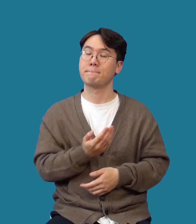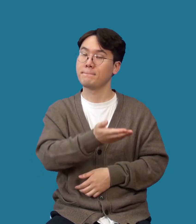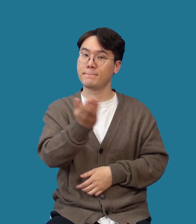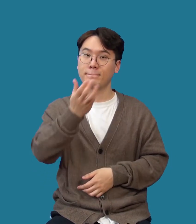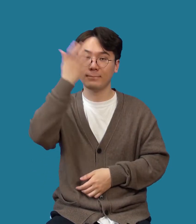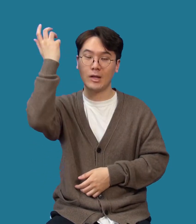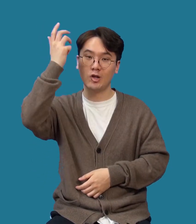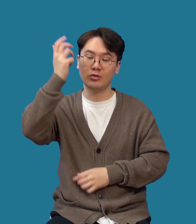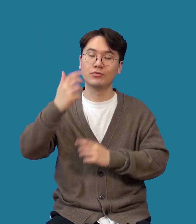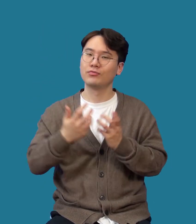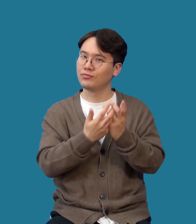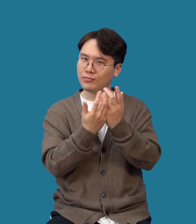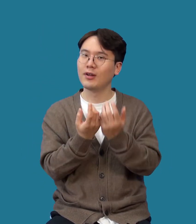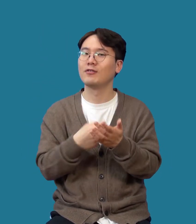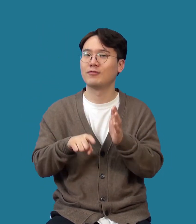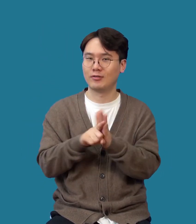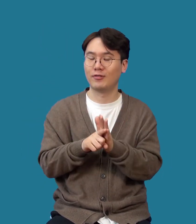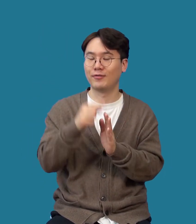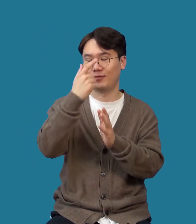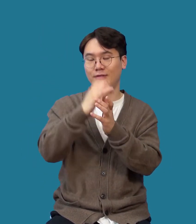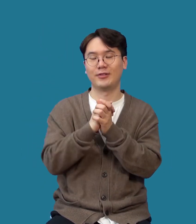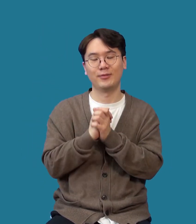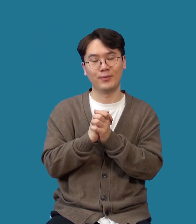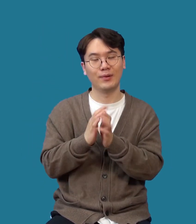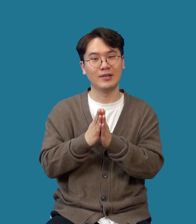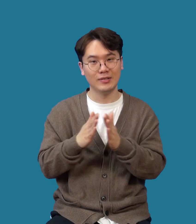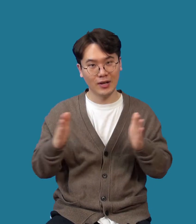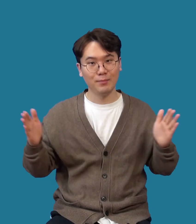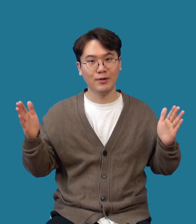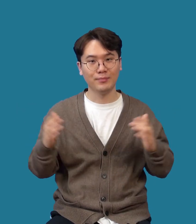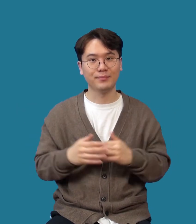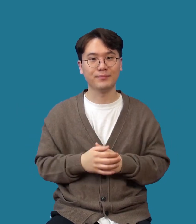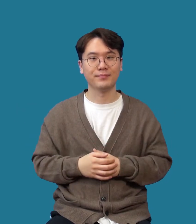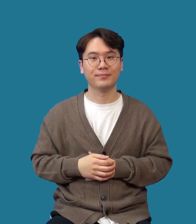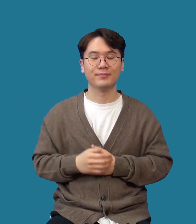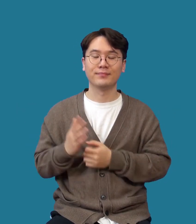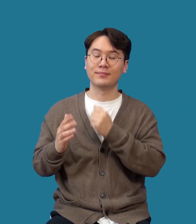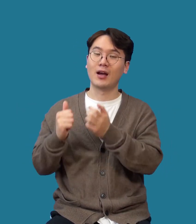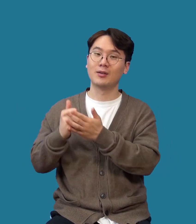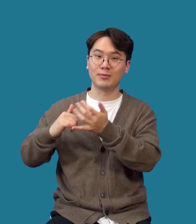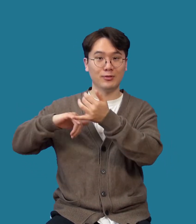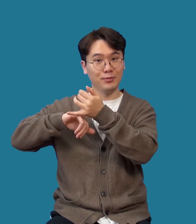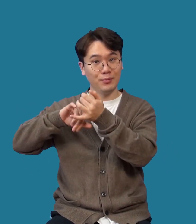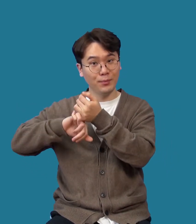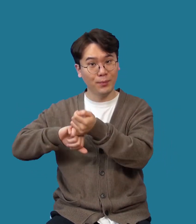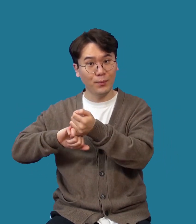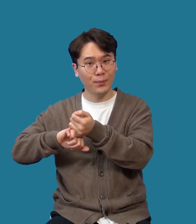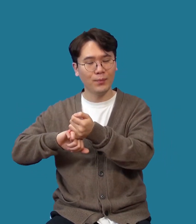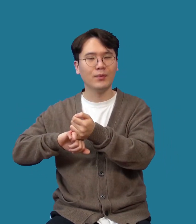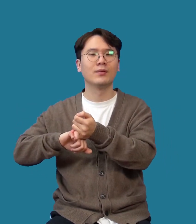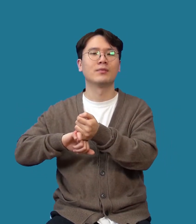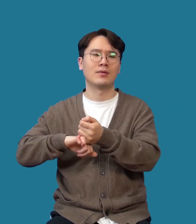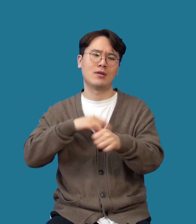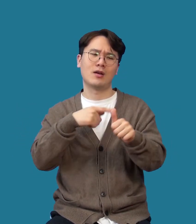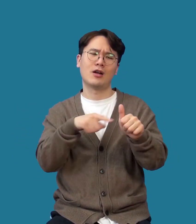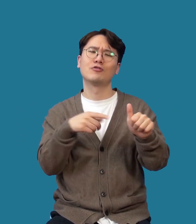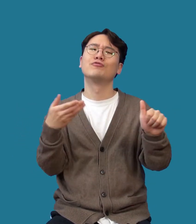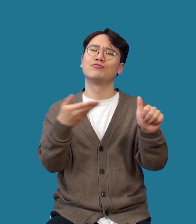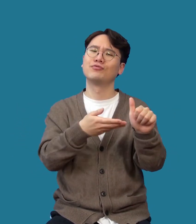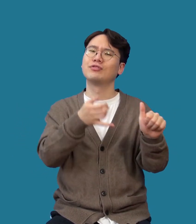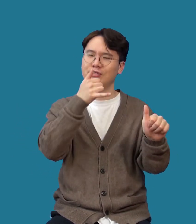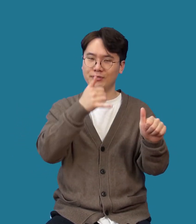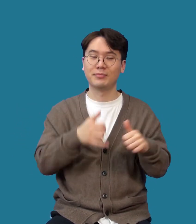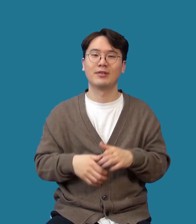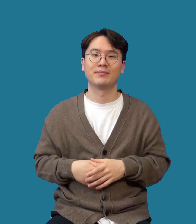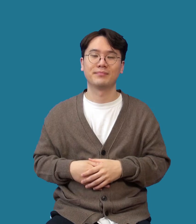충만을 위해서 기도하기를 시작하면 하나님께서 꼭 뭘 지적하시는 것이 있습니다. 어떤